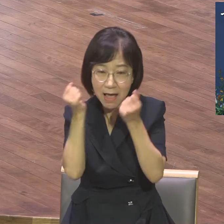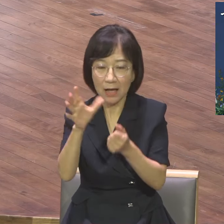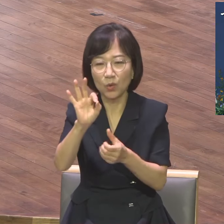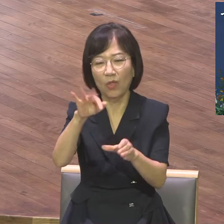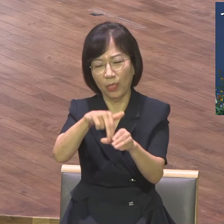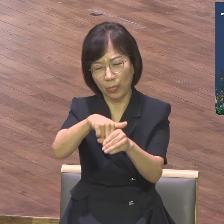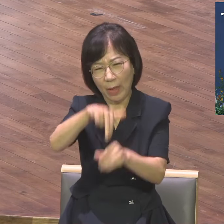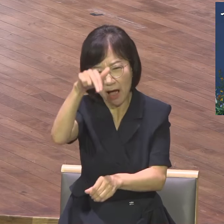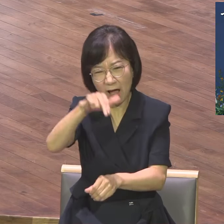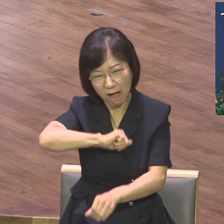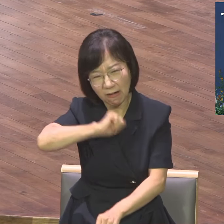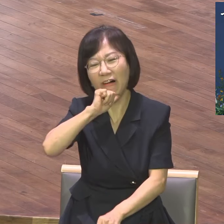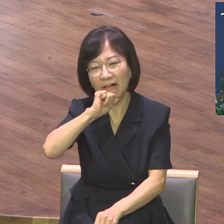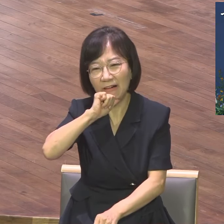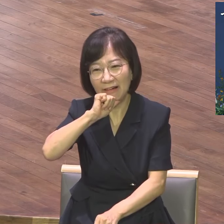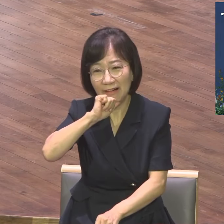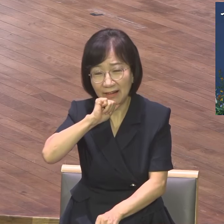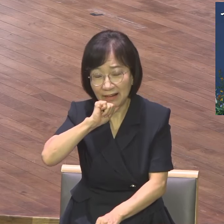되어서